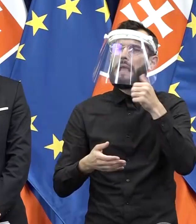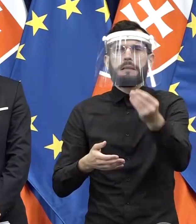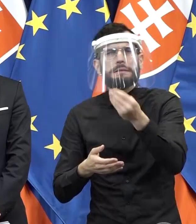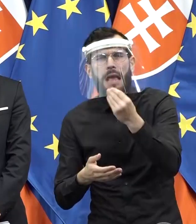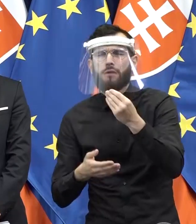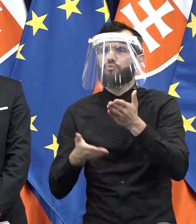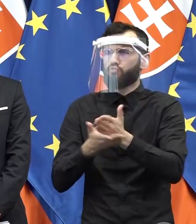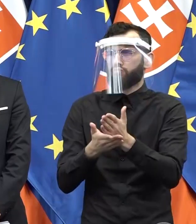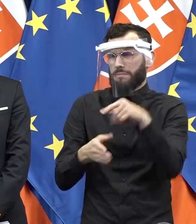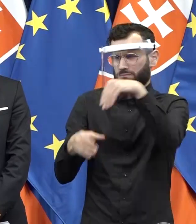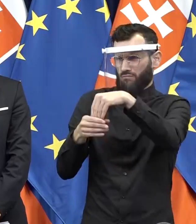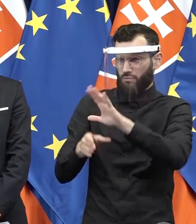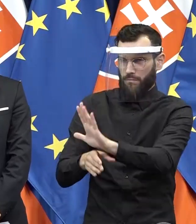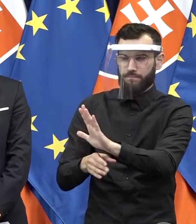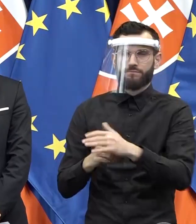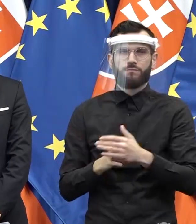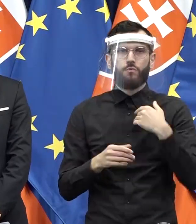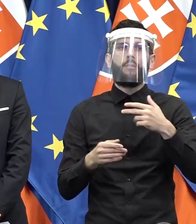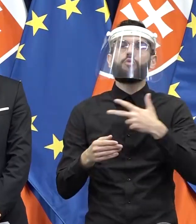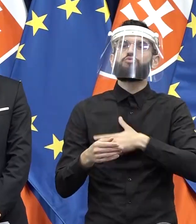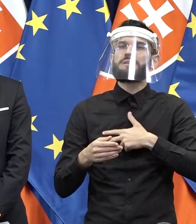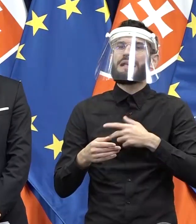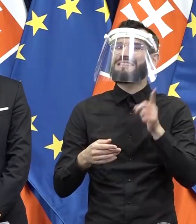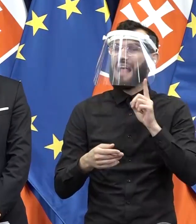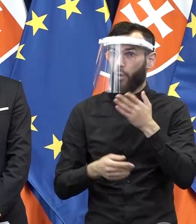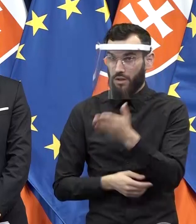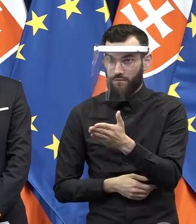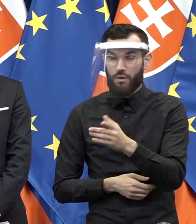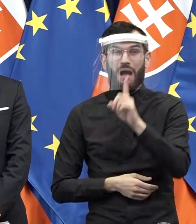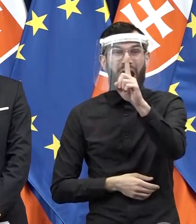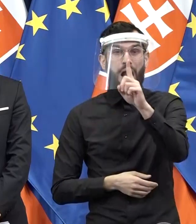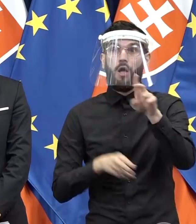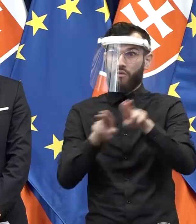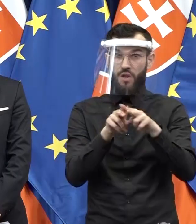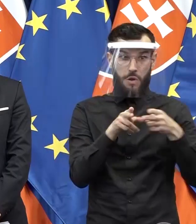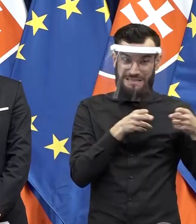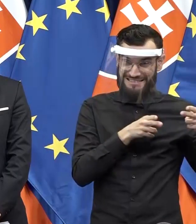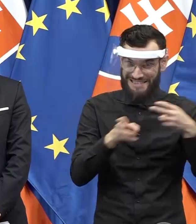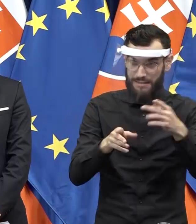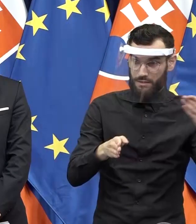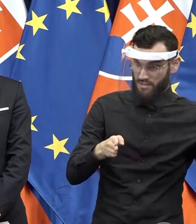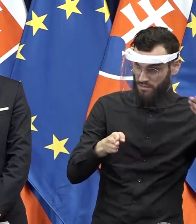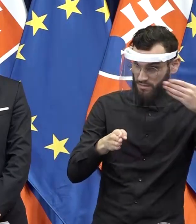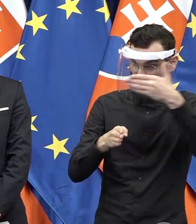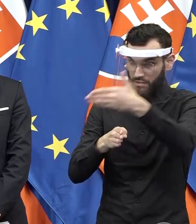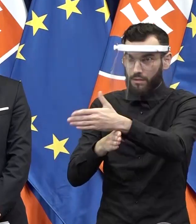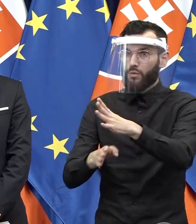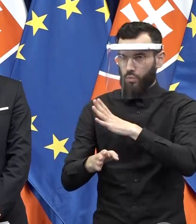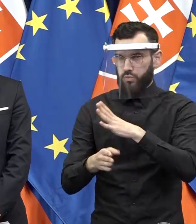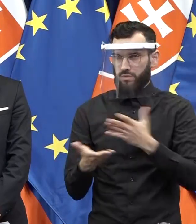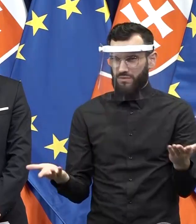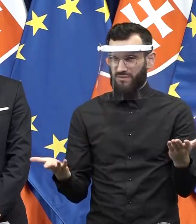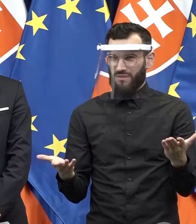nejakú inú službu tej sociálnej starostlivosti. Ale aj tá cesta je riziková, že do toho denného stacionára idú.